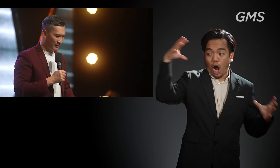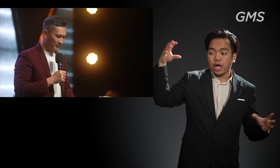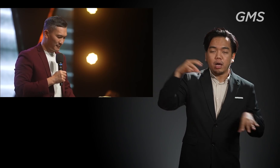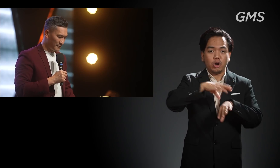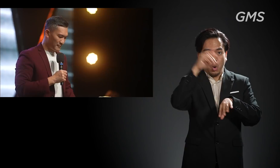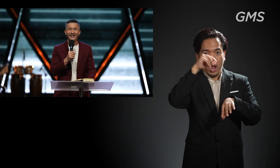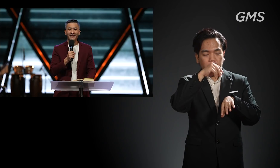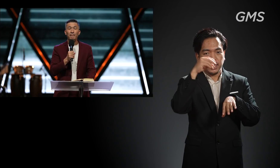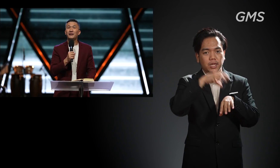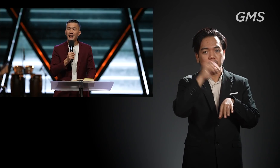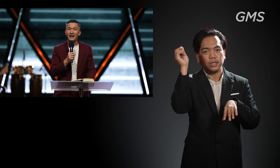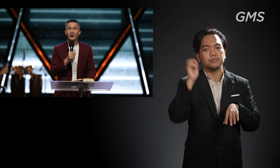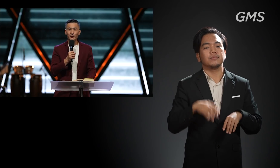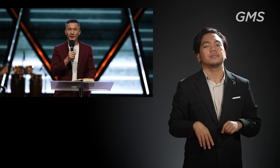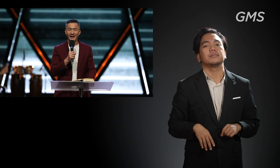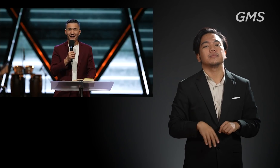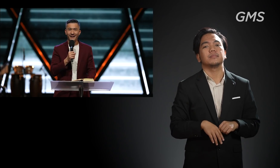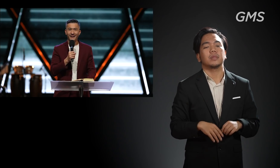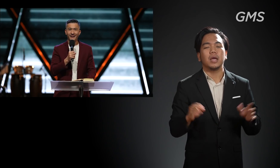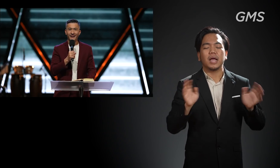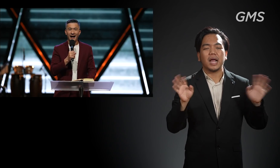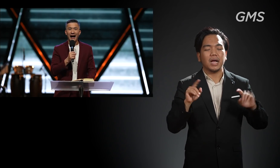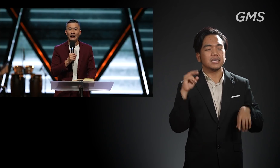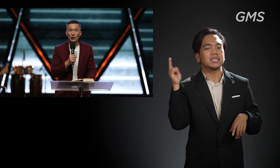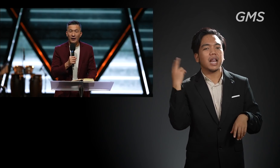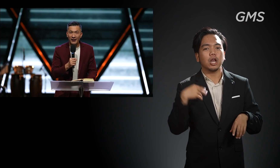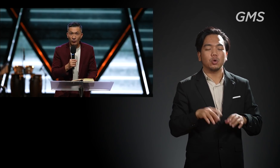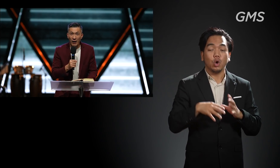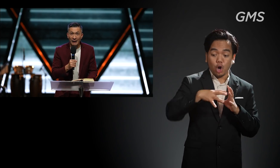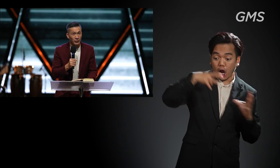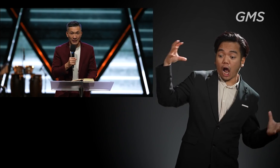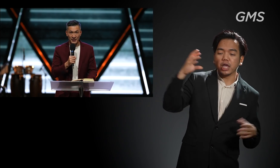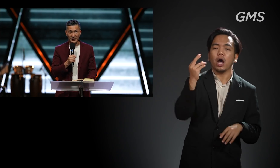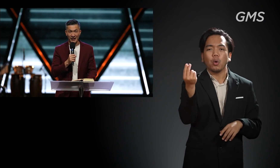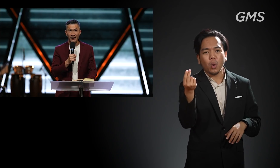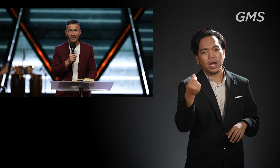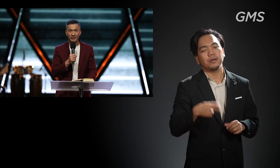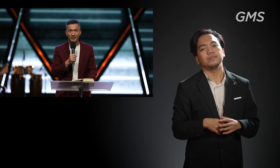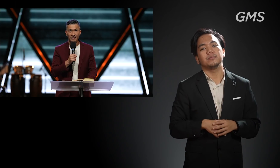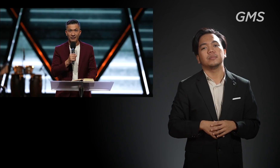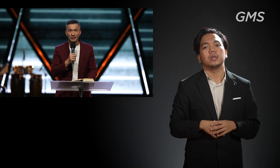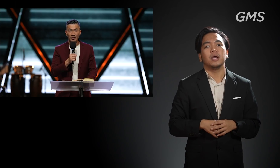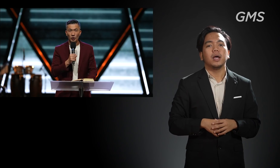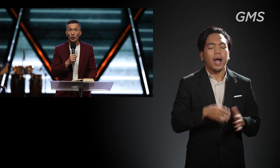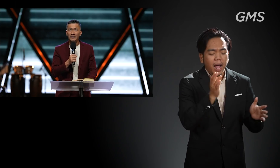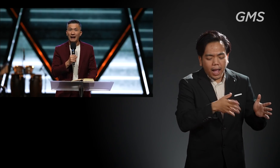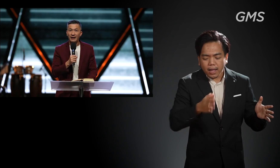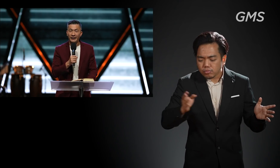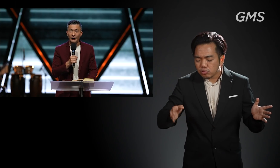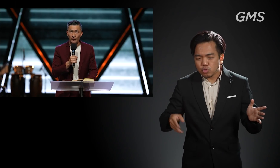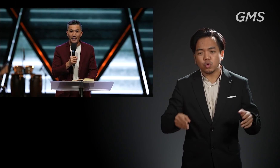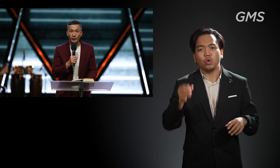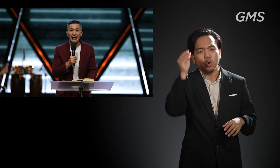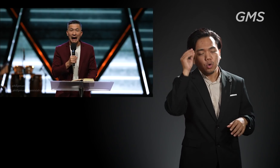harta. Percayakan hidupmu padanya. Aturlah keuanganmu dengan bijaksana. Tolong